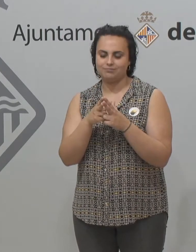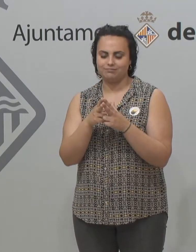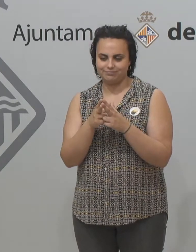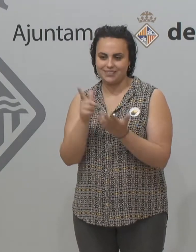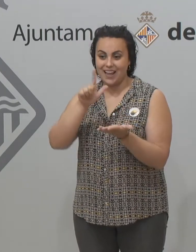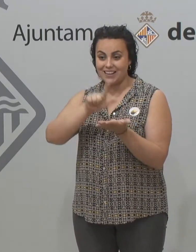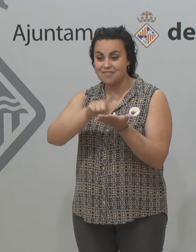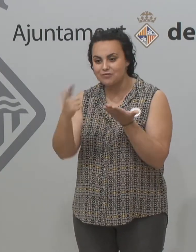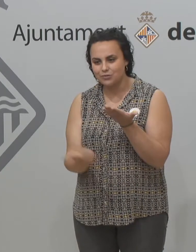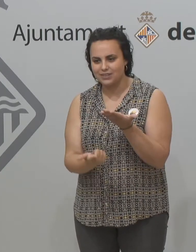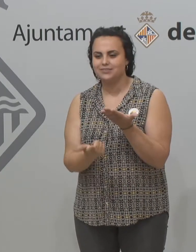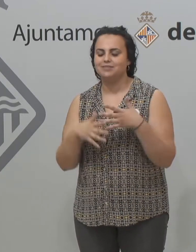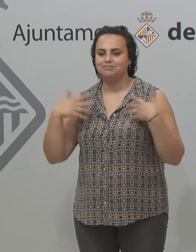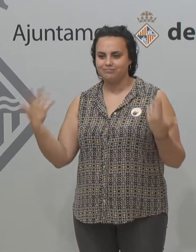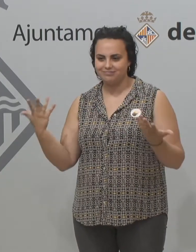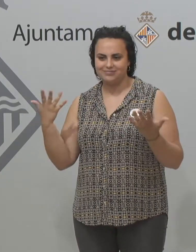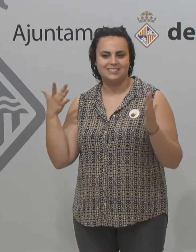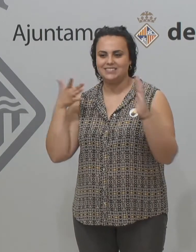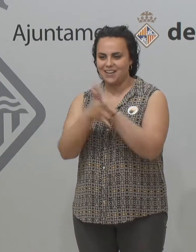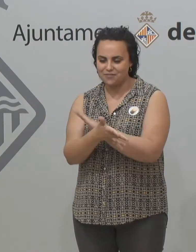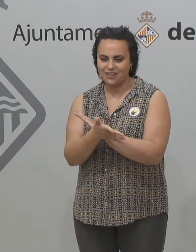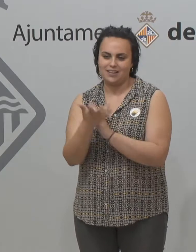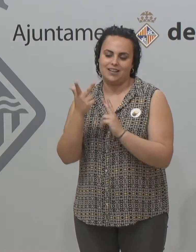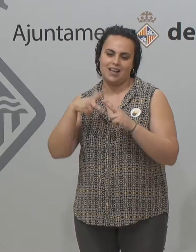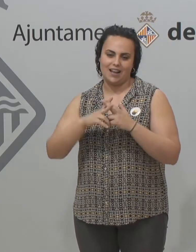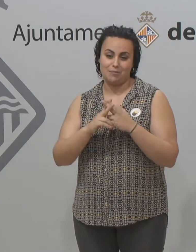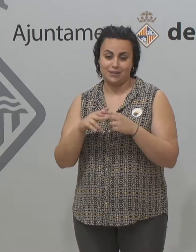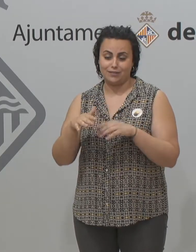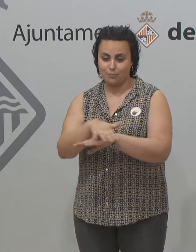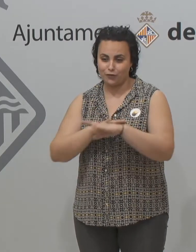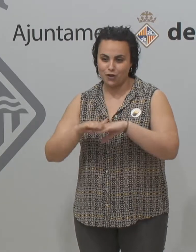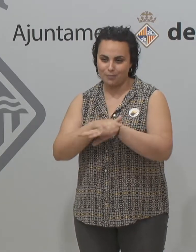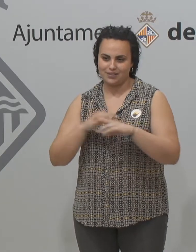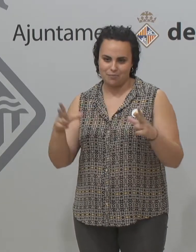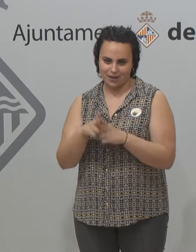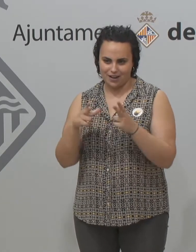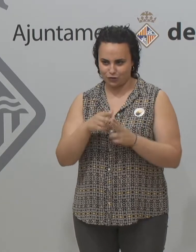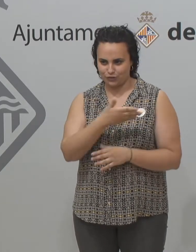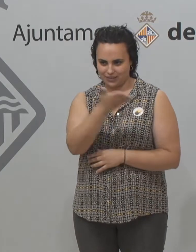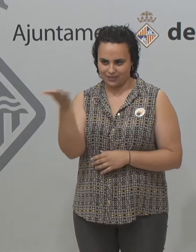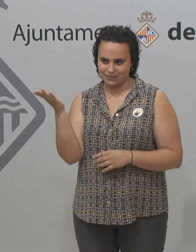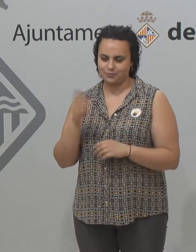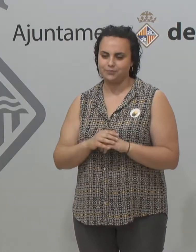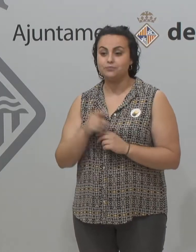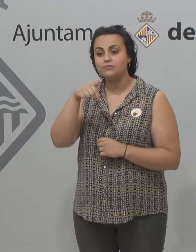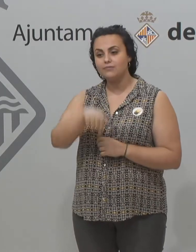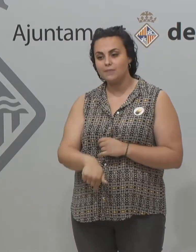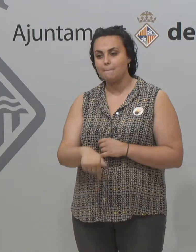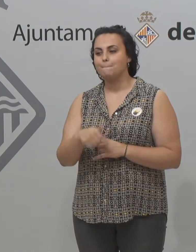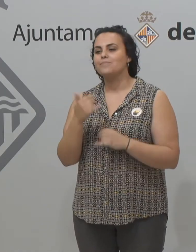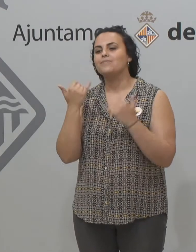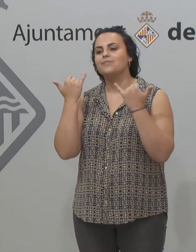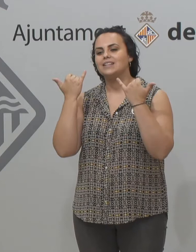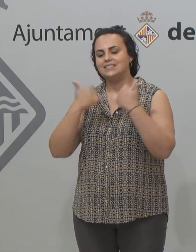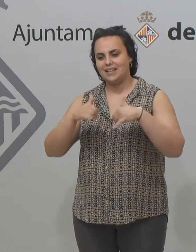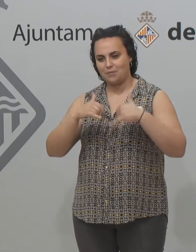llenguatge és doncs una eina fonamental per a les societats. Avui, com vos deia, celebram a l'Ajuntament de